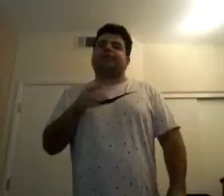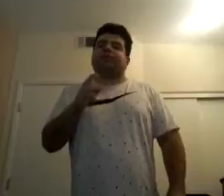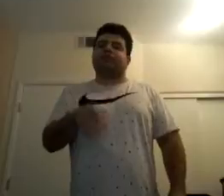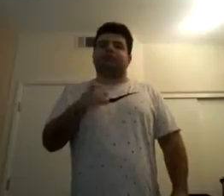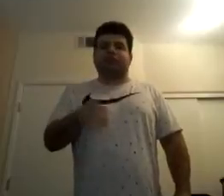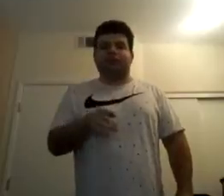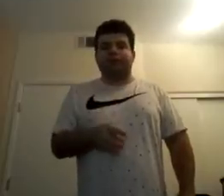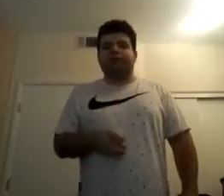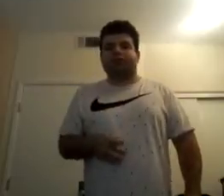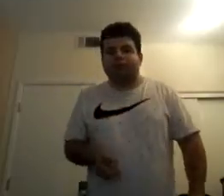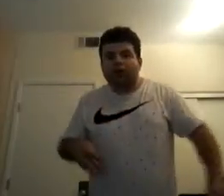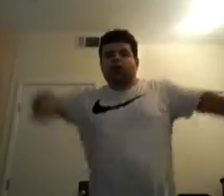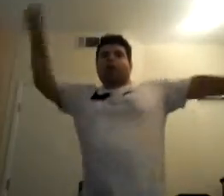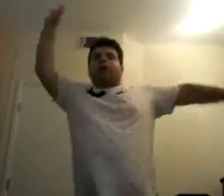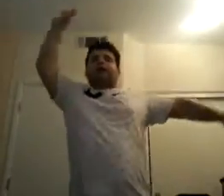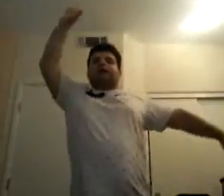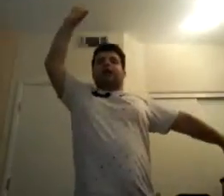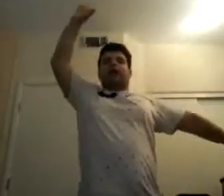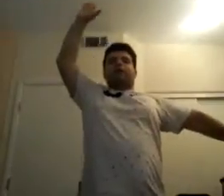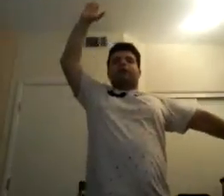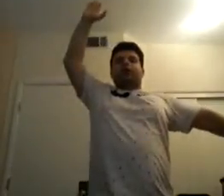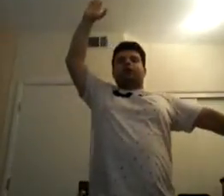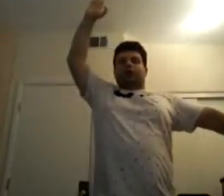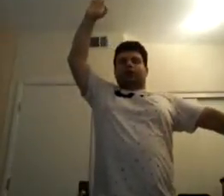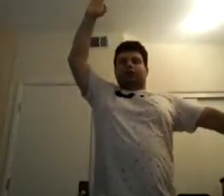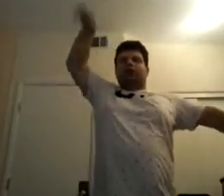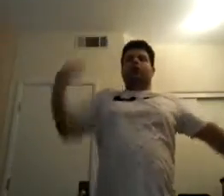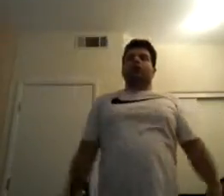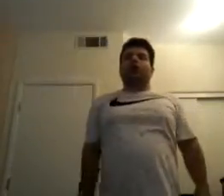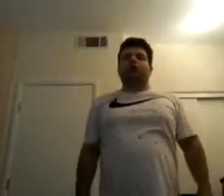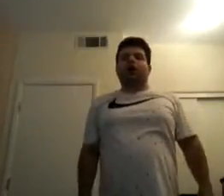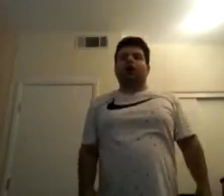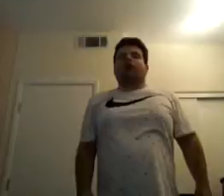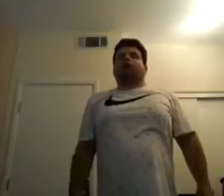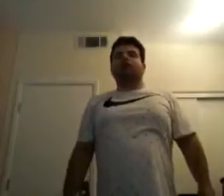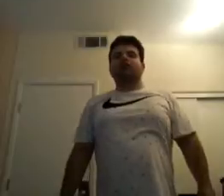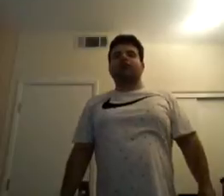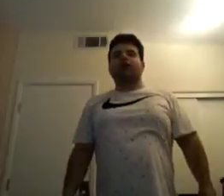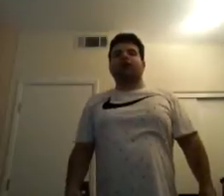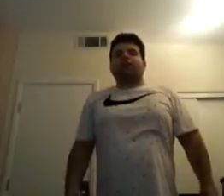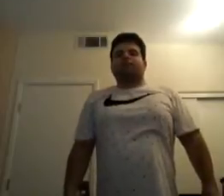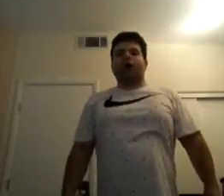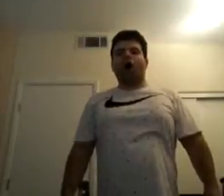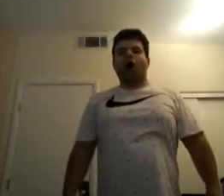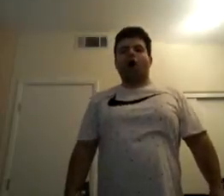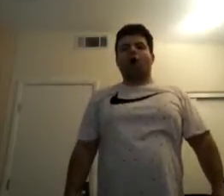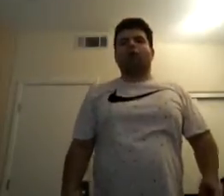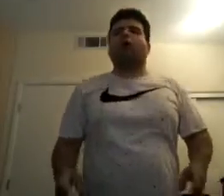he's with the Singh brothers. Mother Day, Mother Raja, Jinder Mahal. Hope you